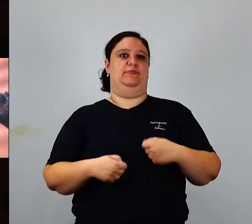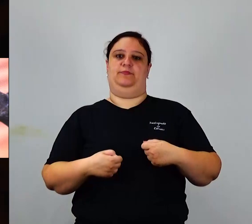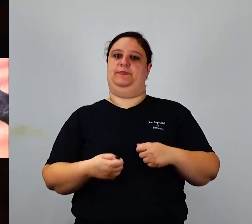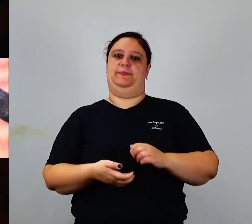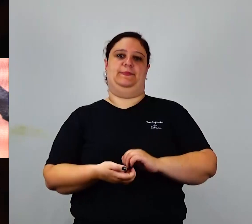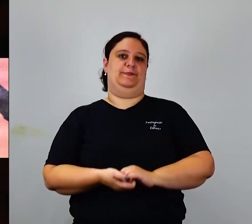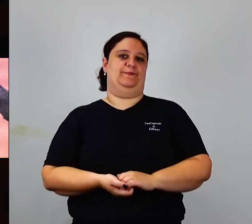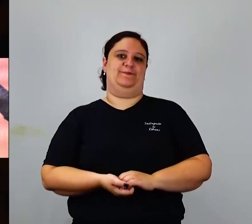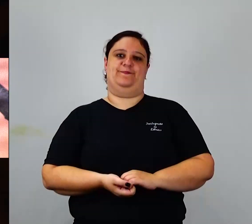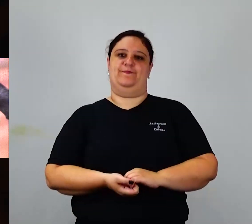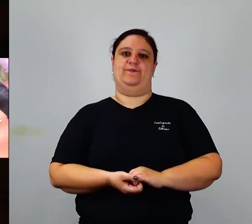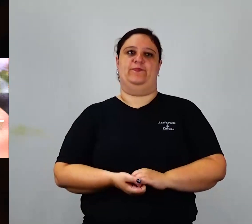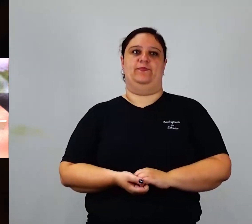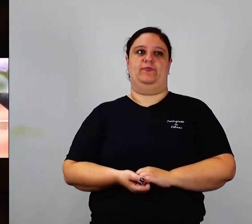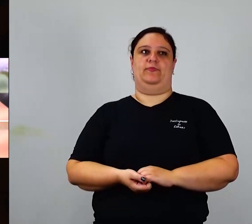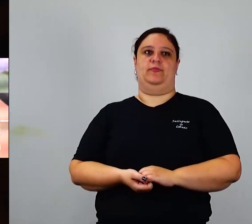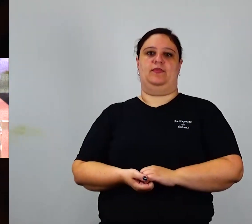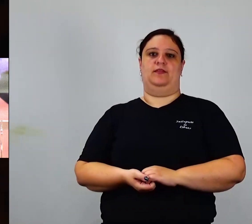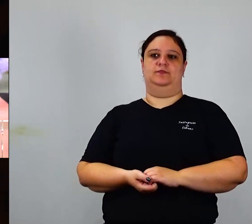Assim.